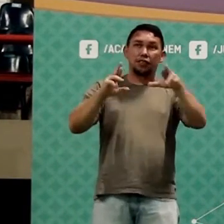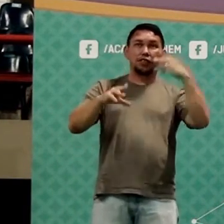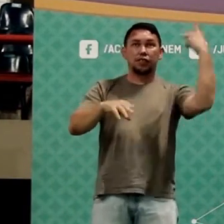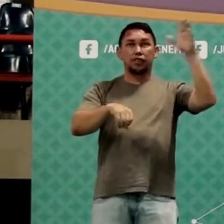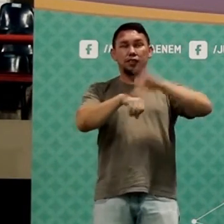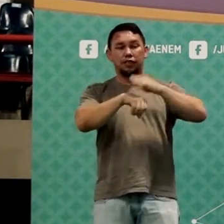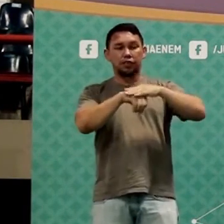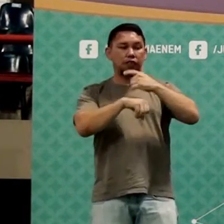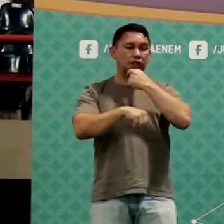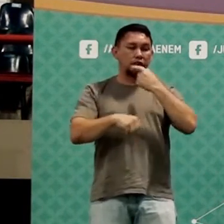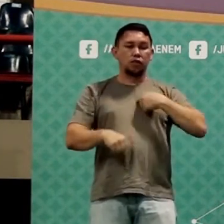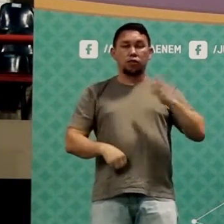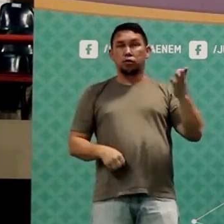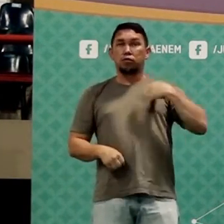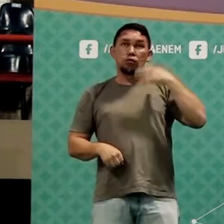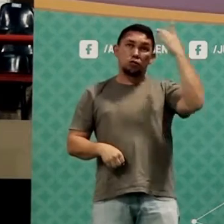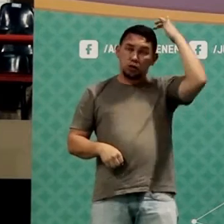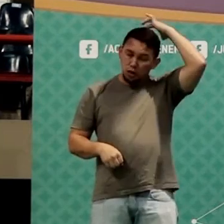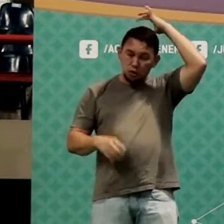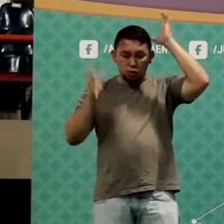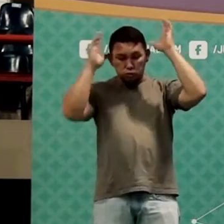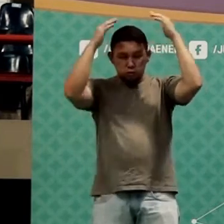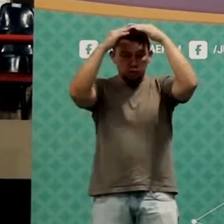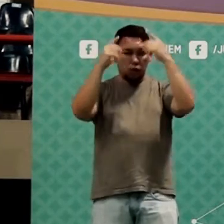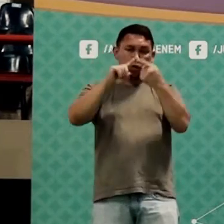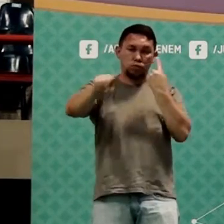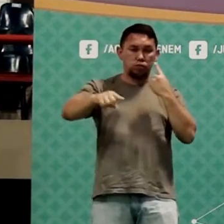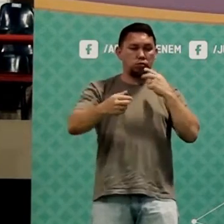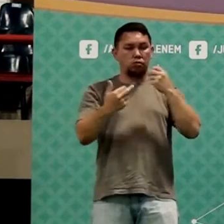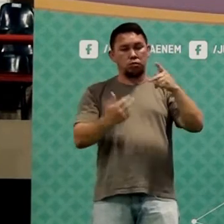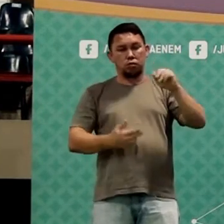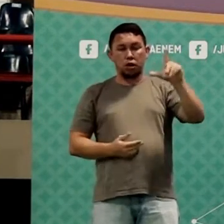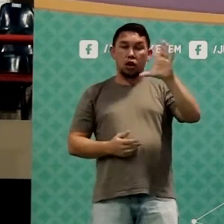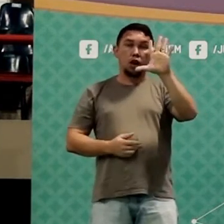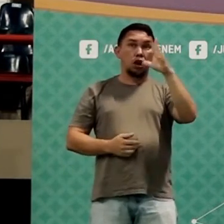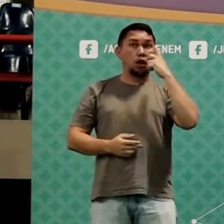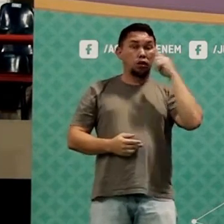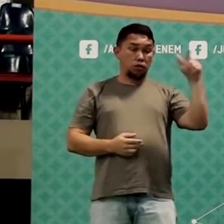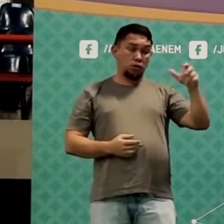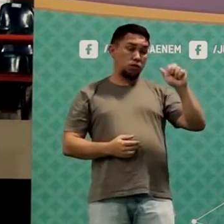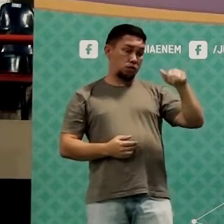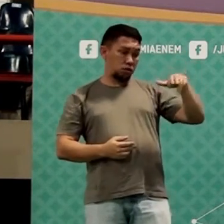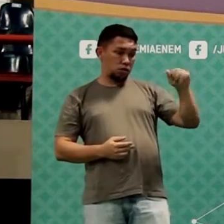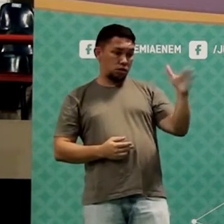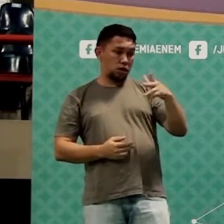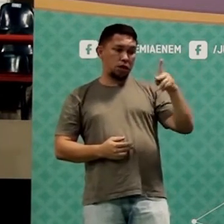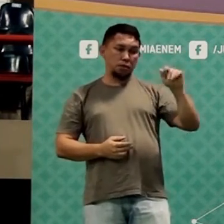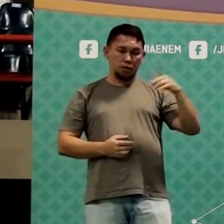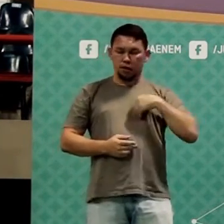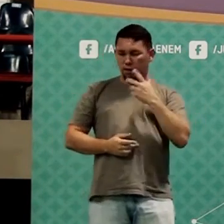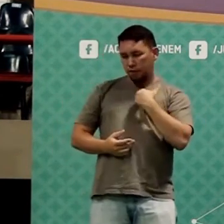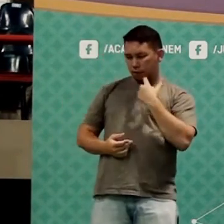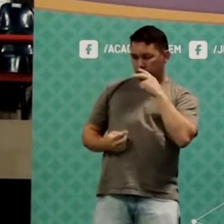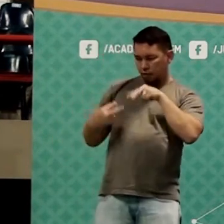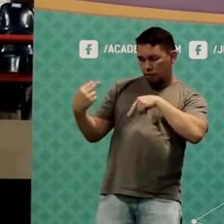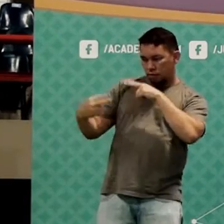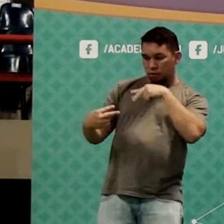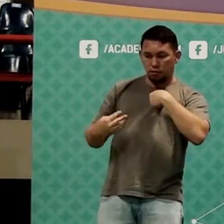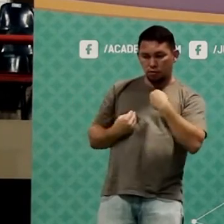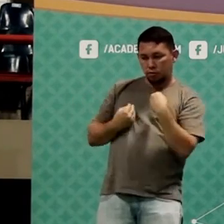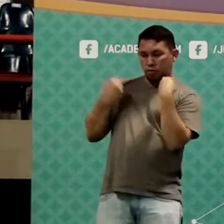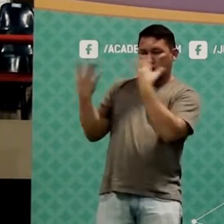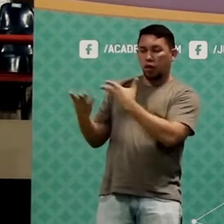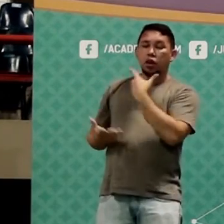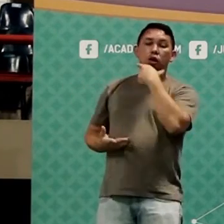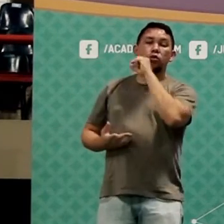anglicana? Por conta que o Papa negou o divórcio? Influenciou, mas segura aí. A Ana Bolena vai se insinuar pro rei, não vai? Vai oferecer pra